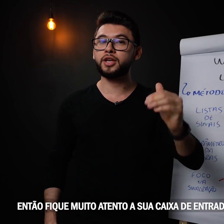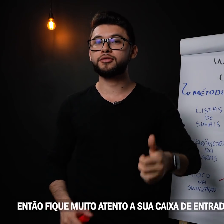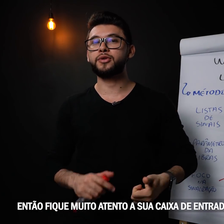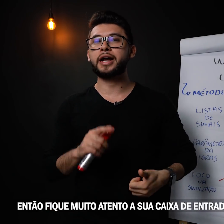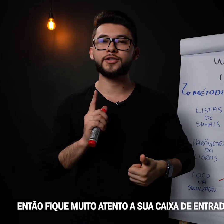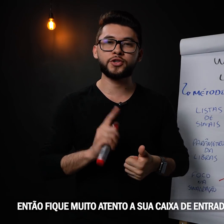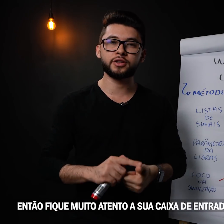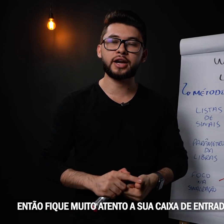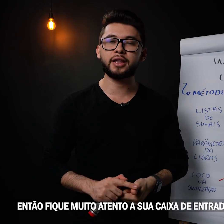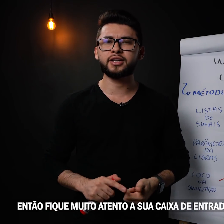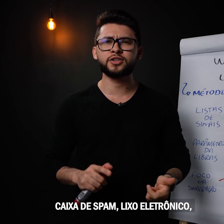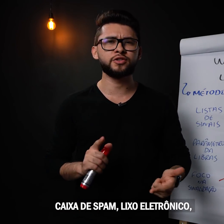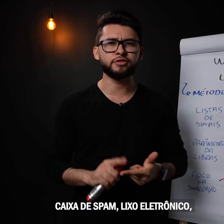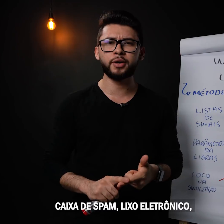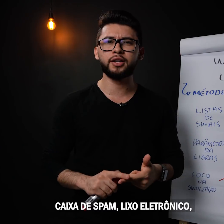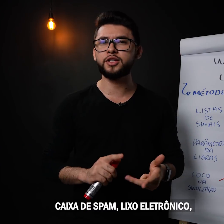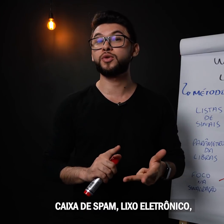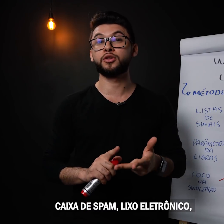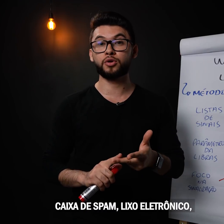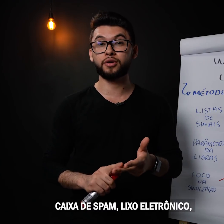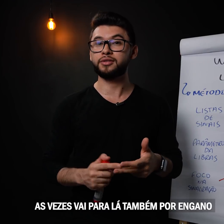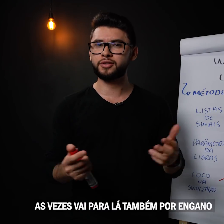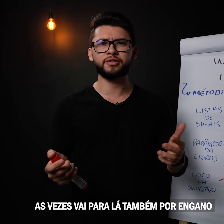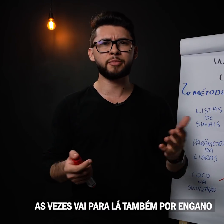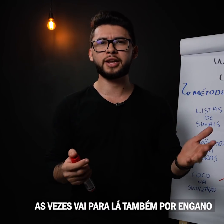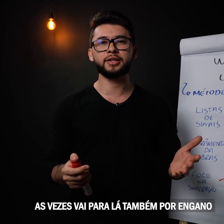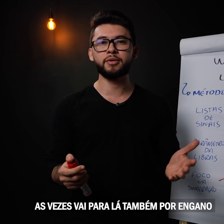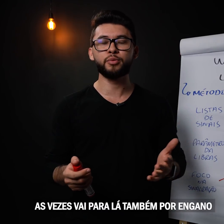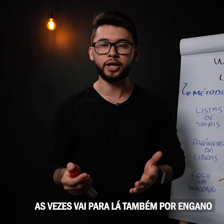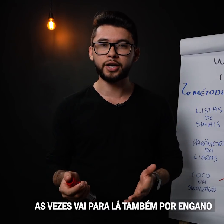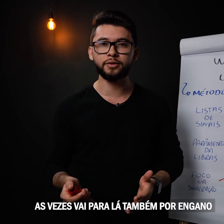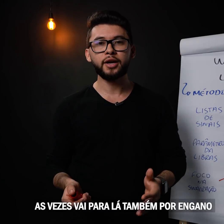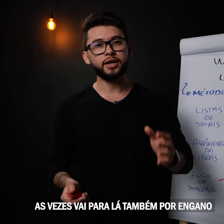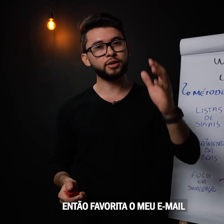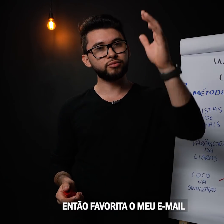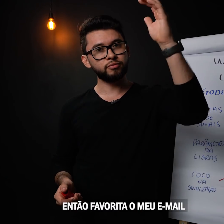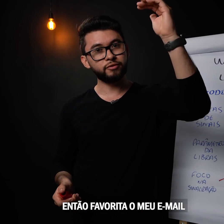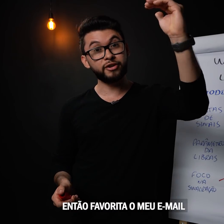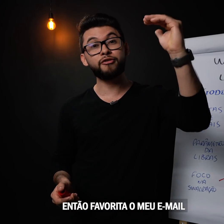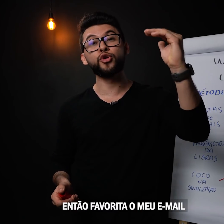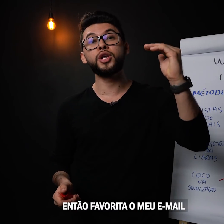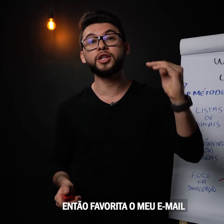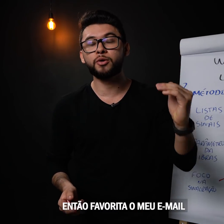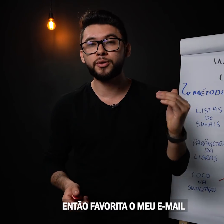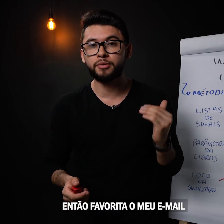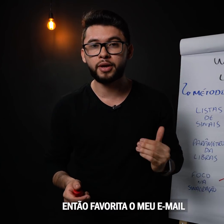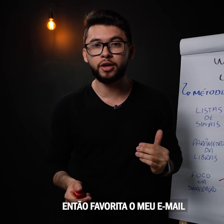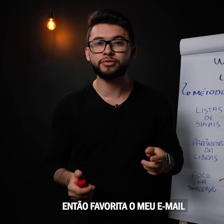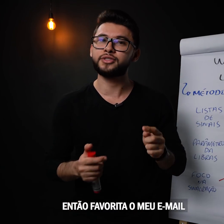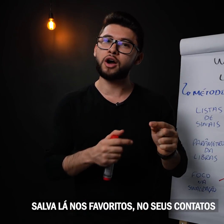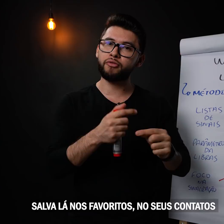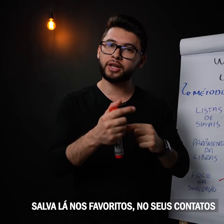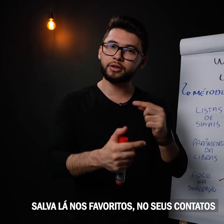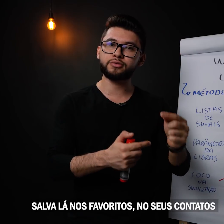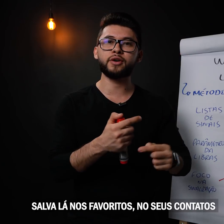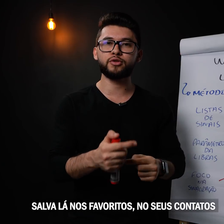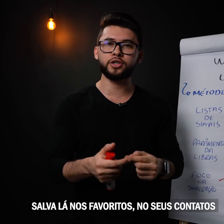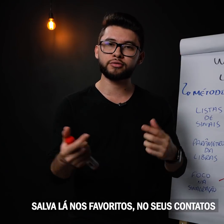sua caixa de entrada, caixa de spam, lixo eletrônico, às vezes vai para lá também por engano. Então favorita o meu e-mail, salva lá nos favoritos, nos